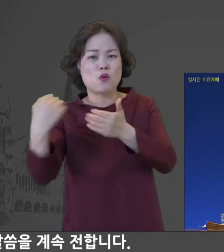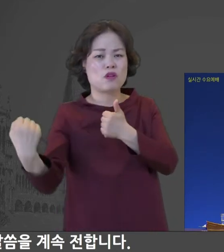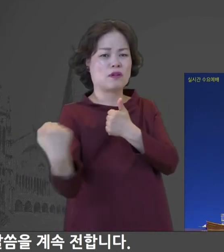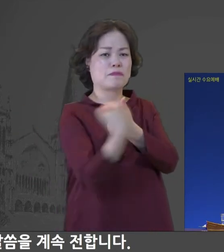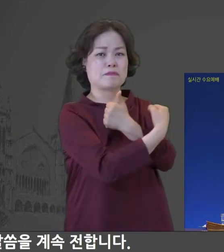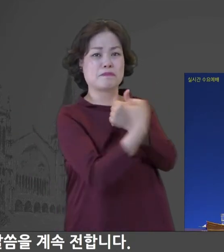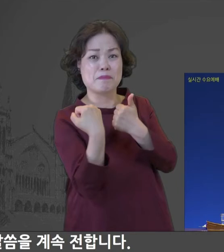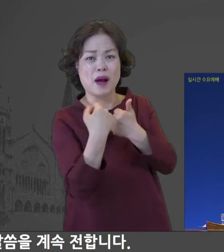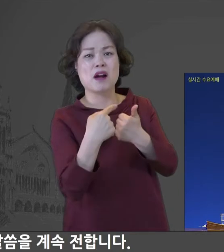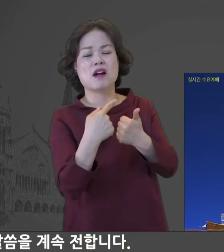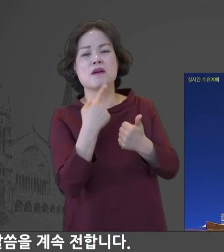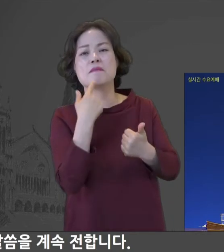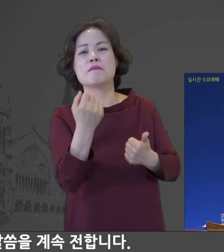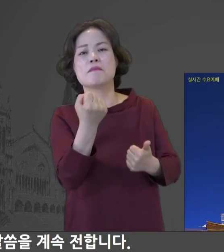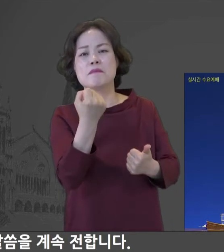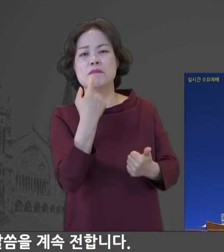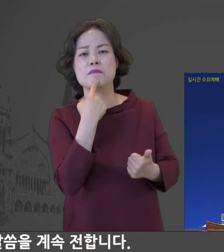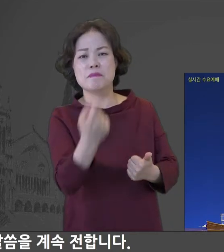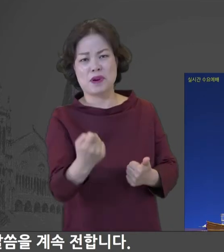던지려고까지도 했습니다.